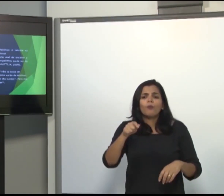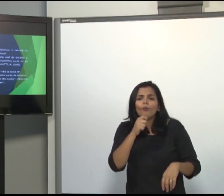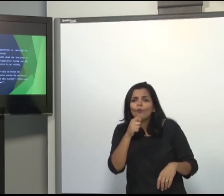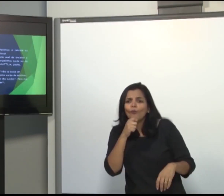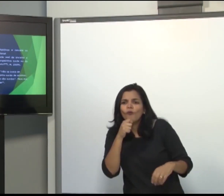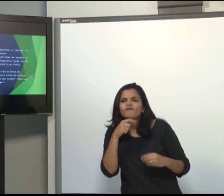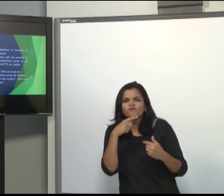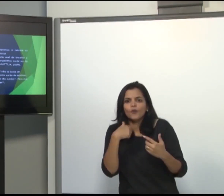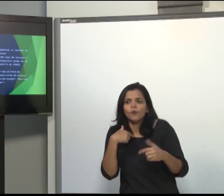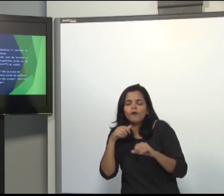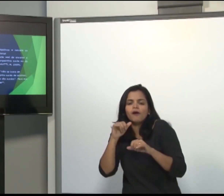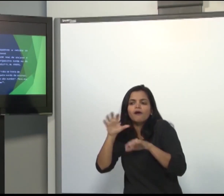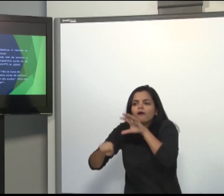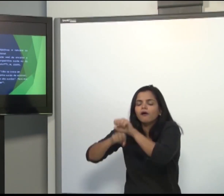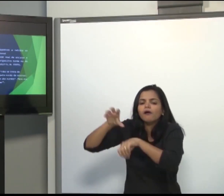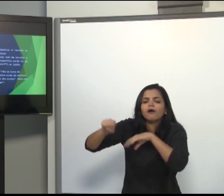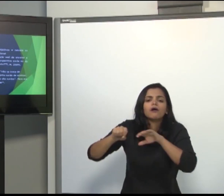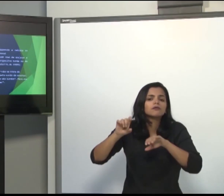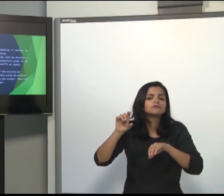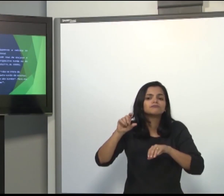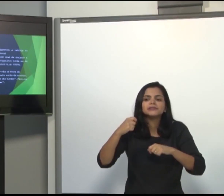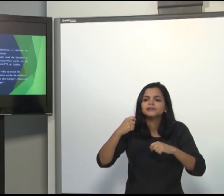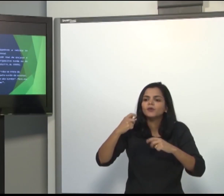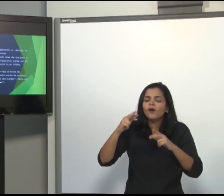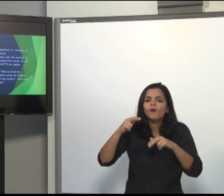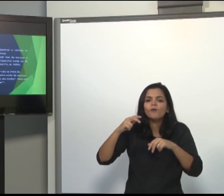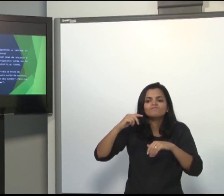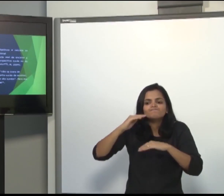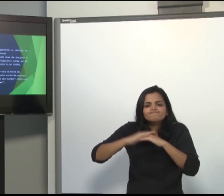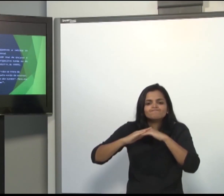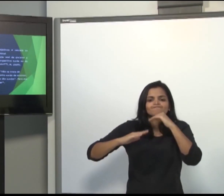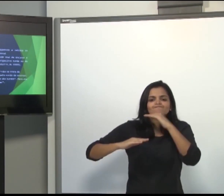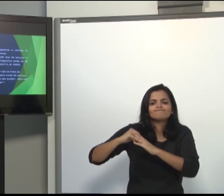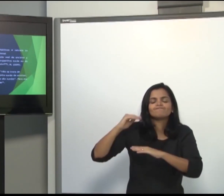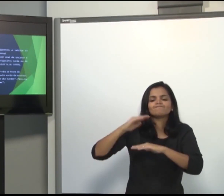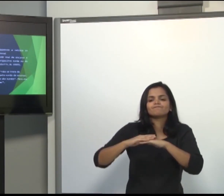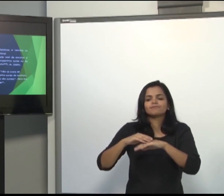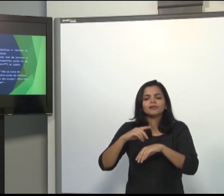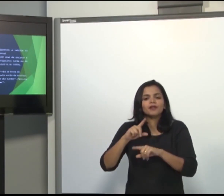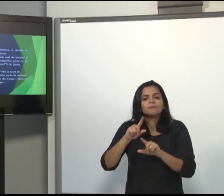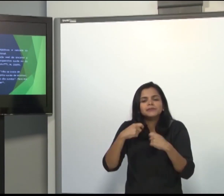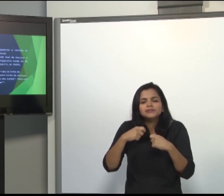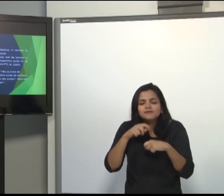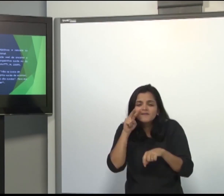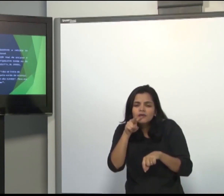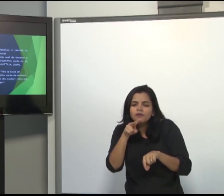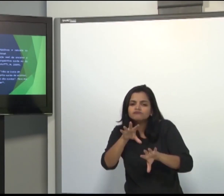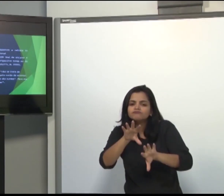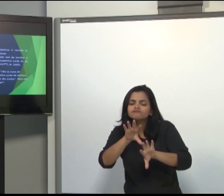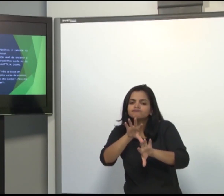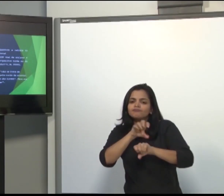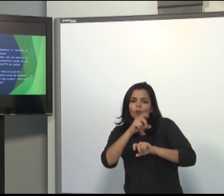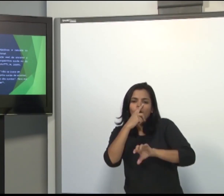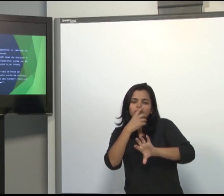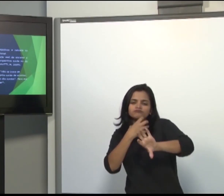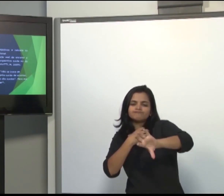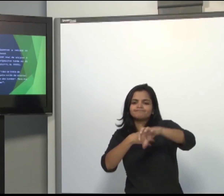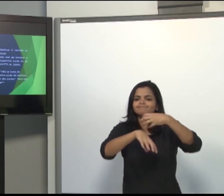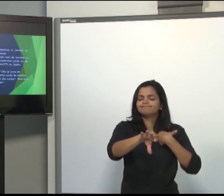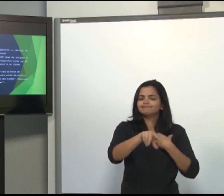Então, eu tenho que lançar mão de uma prática, eu tenho que perceber o meu aluno, eu tenho que me